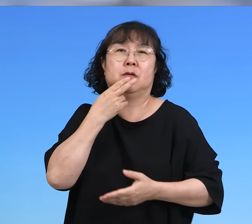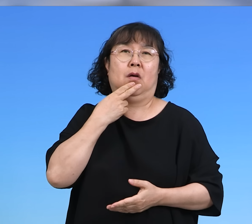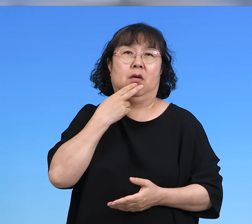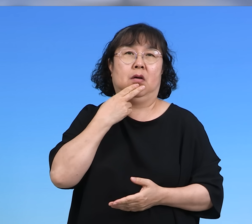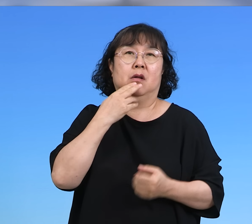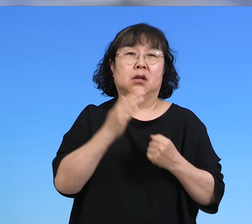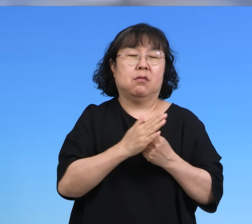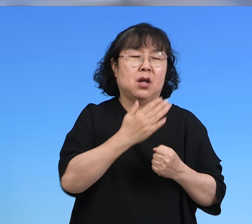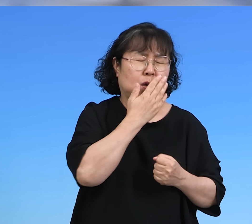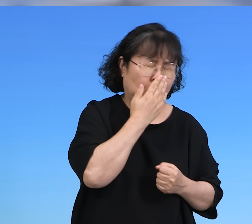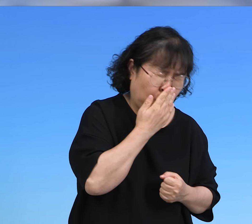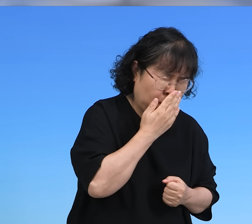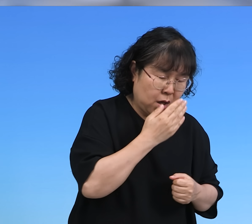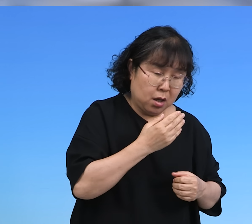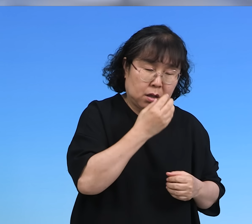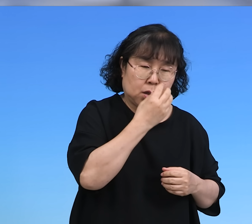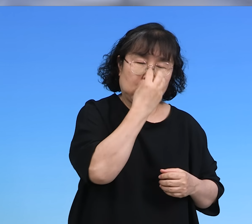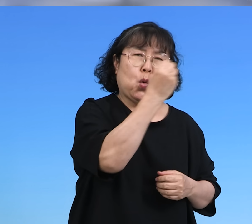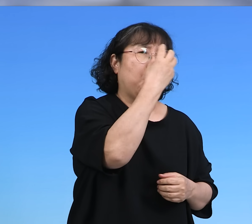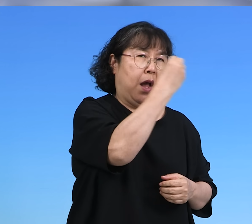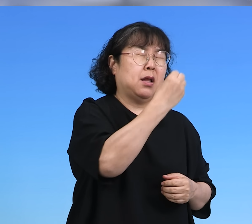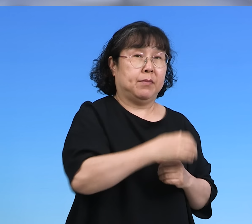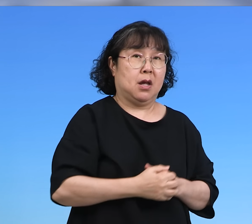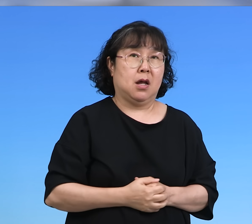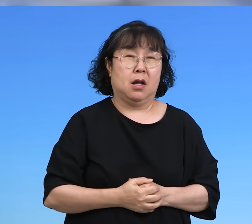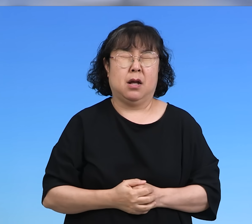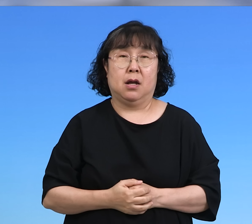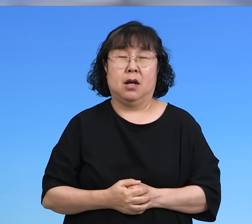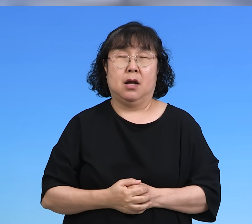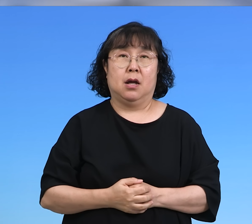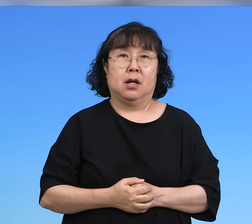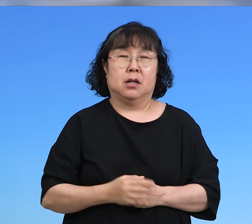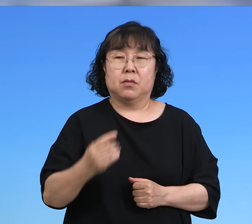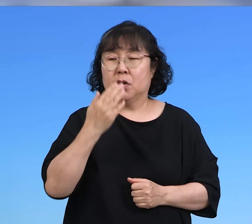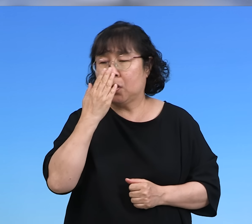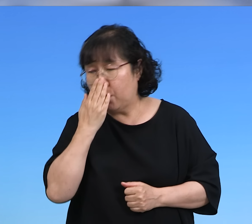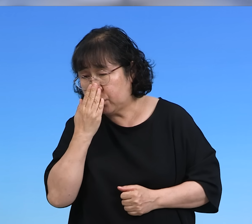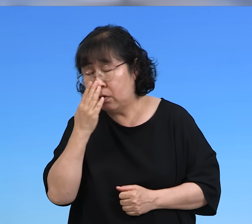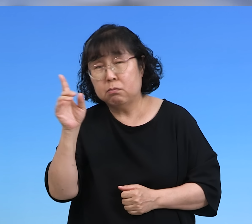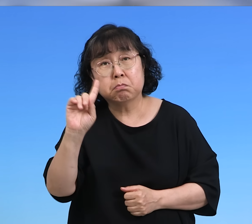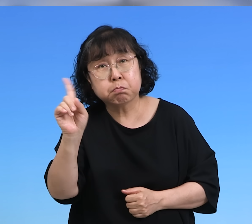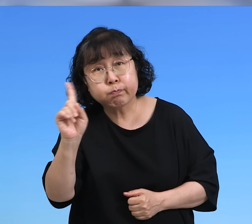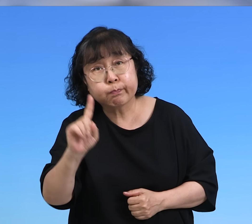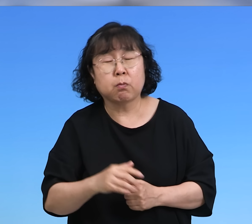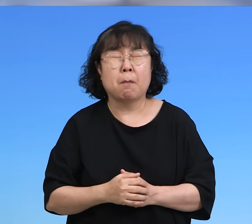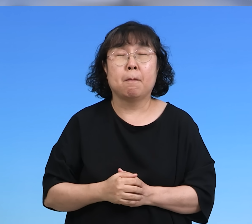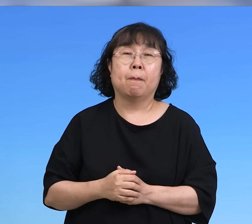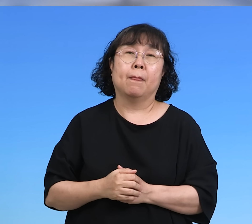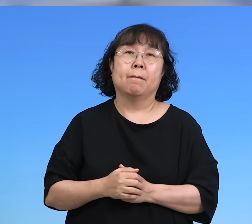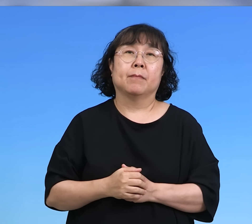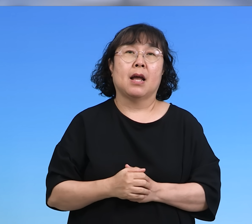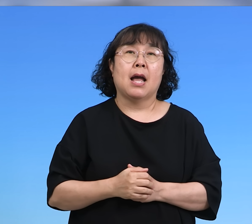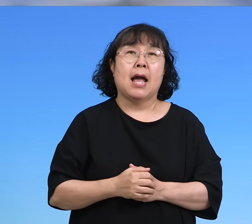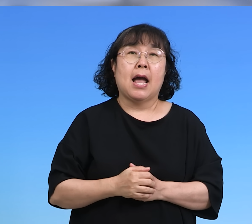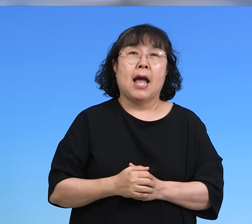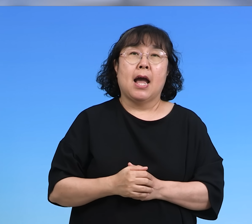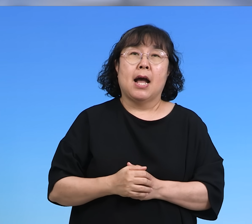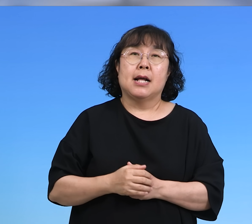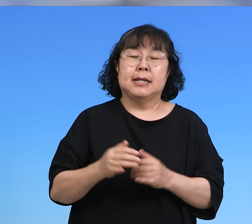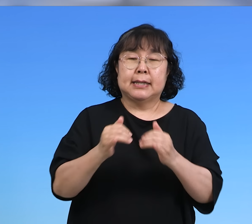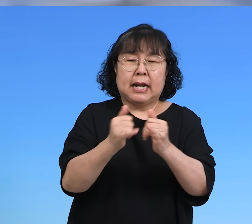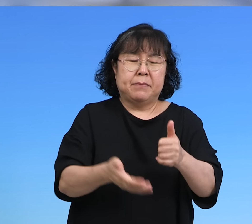뭐가 겸손인지 아시겠죠? 아무리 목회의 달인이라고 사람들이 과장된 그런 말을 칭찬을 한다 하더라도